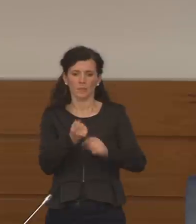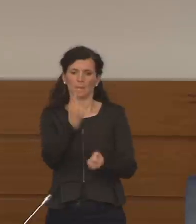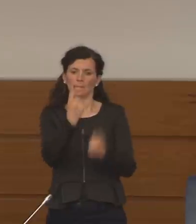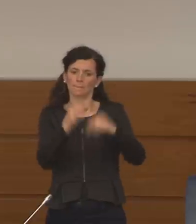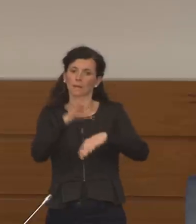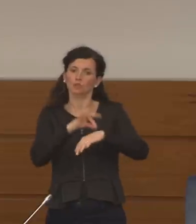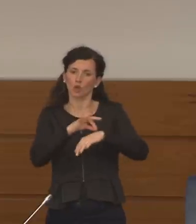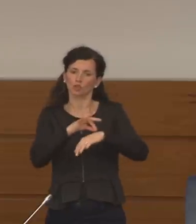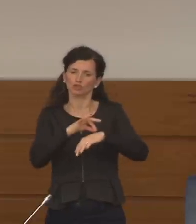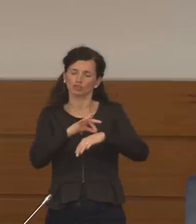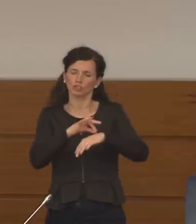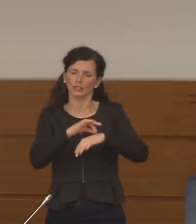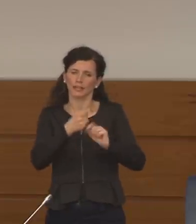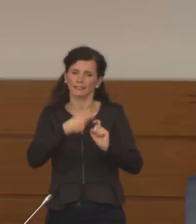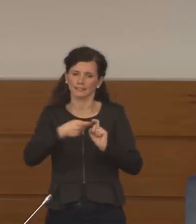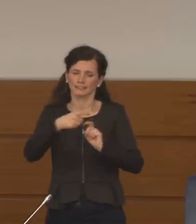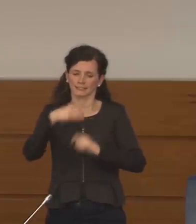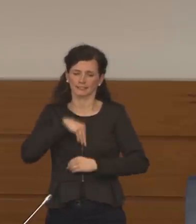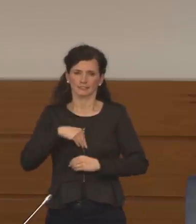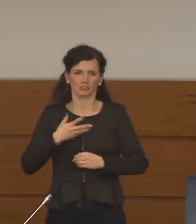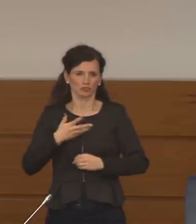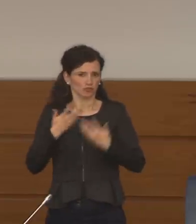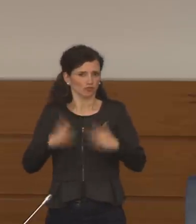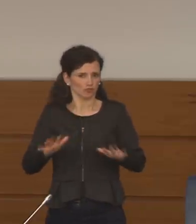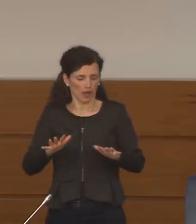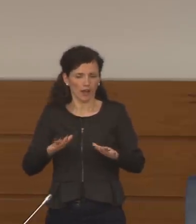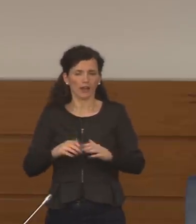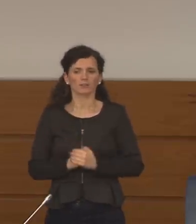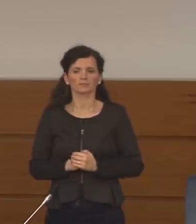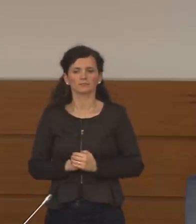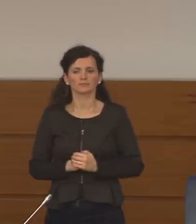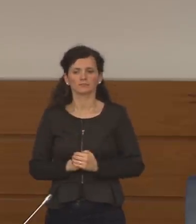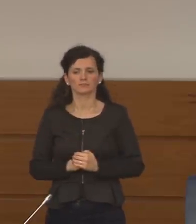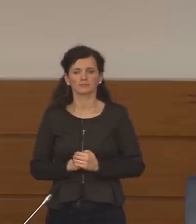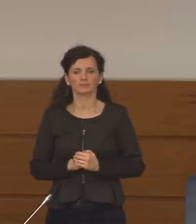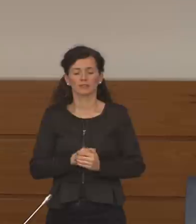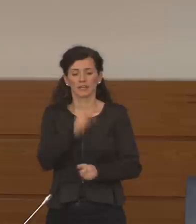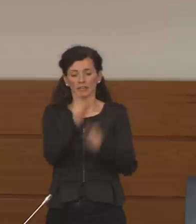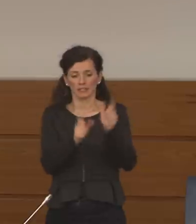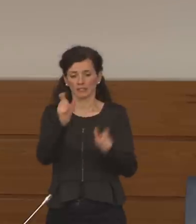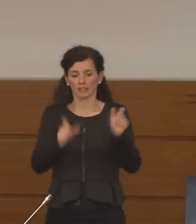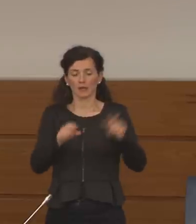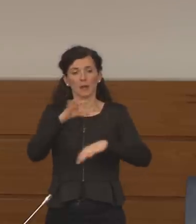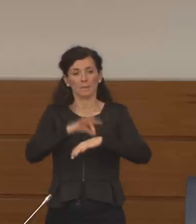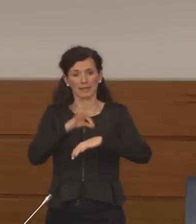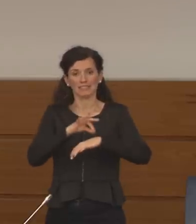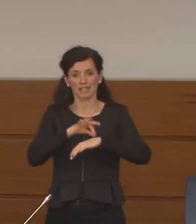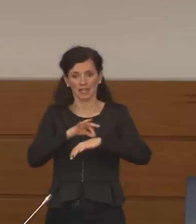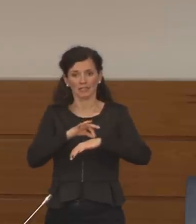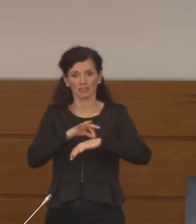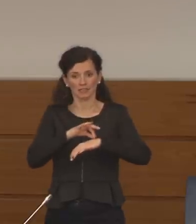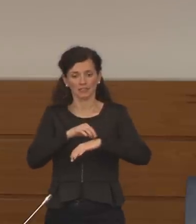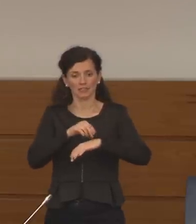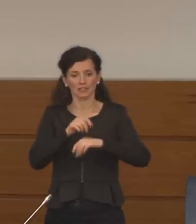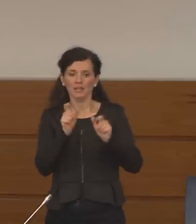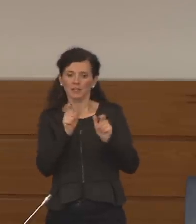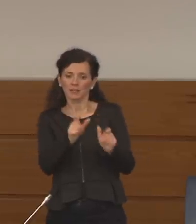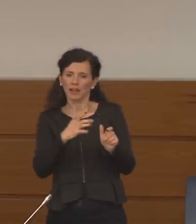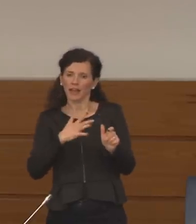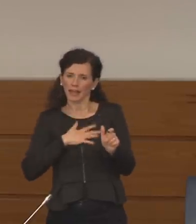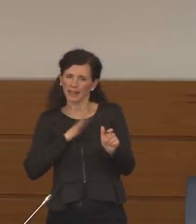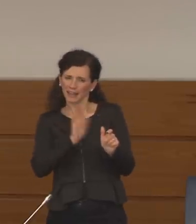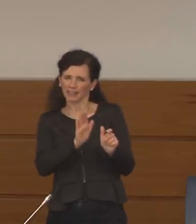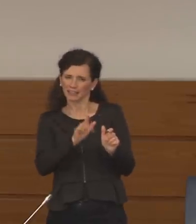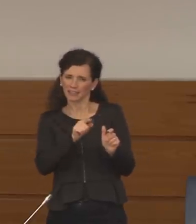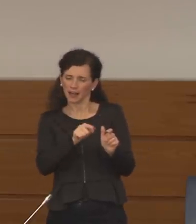croniche e sono pazienti che però rispetto alla loro fascia di età